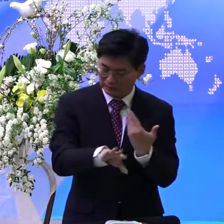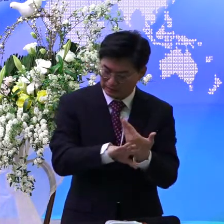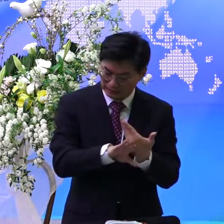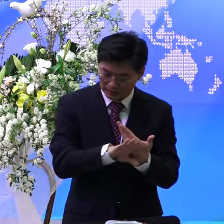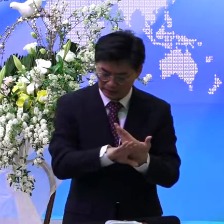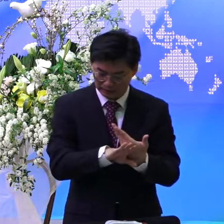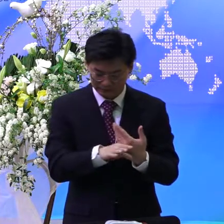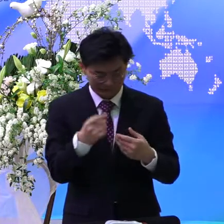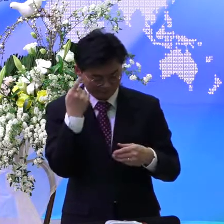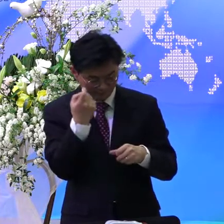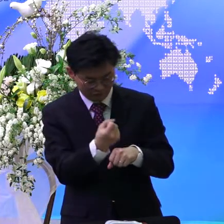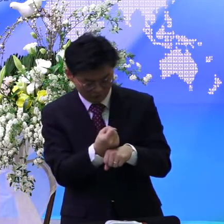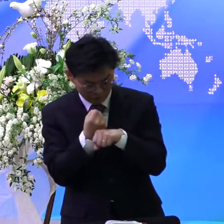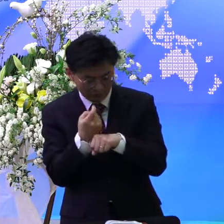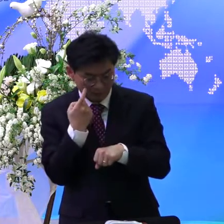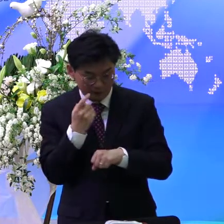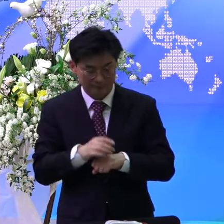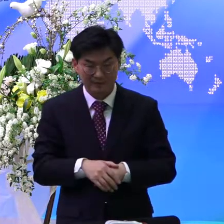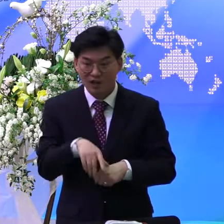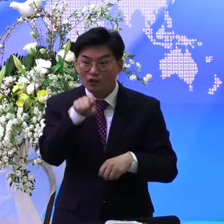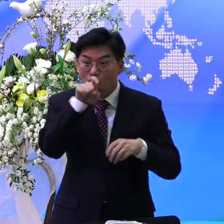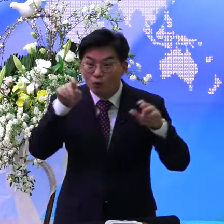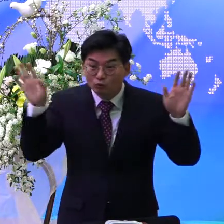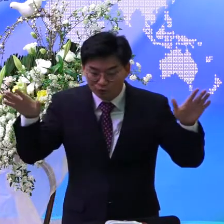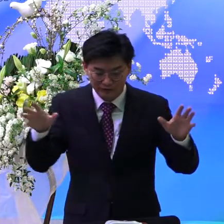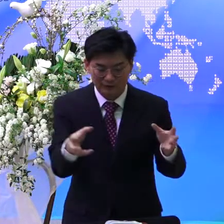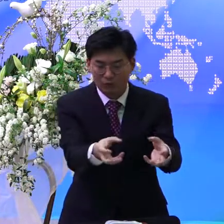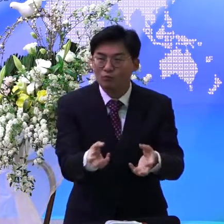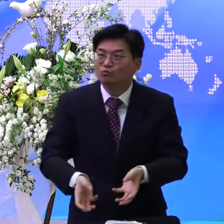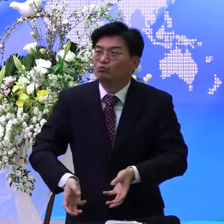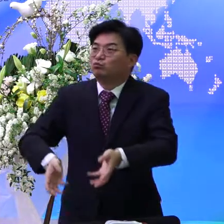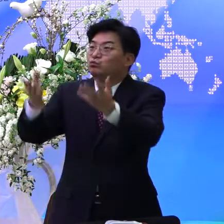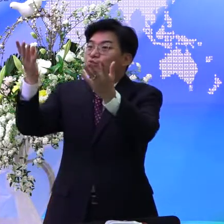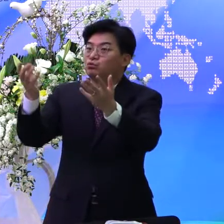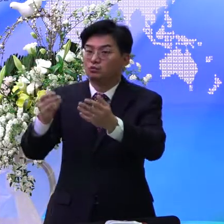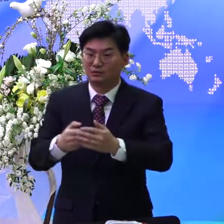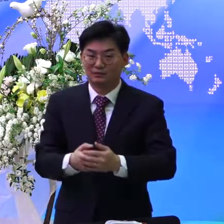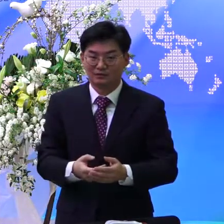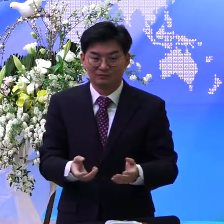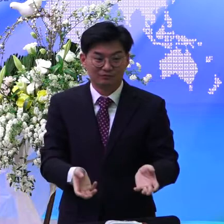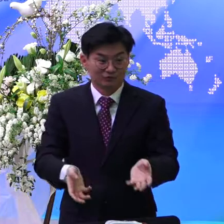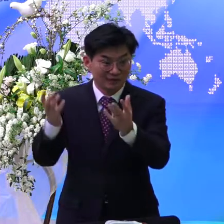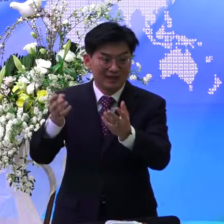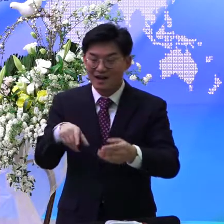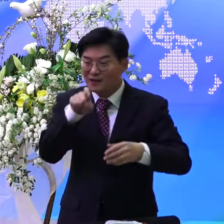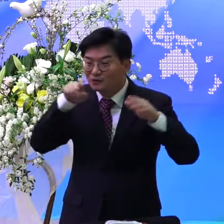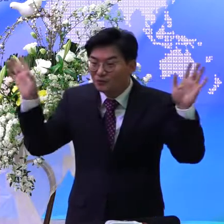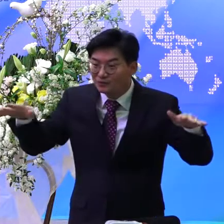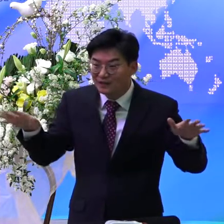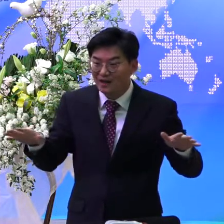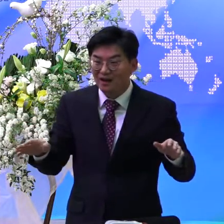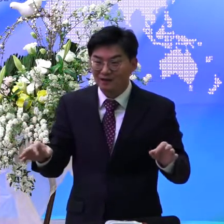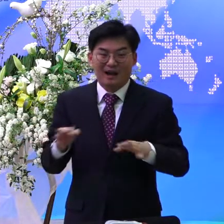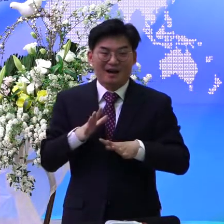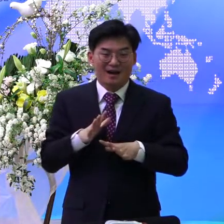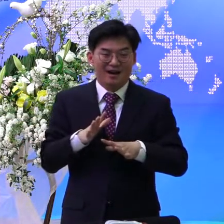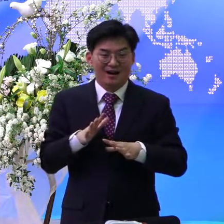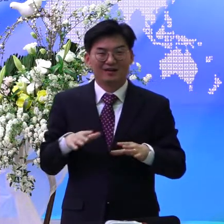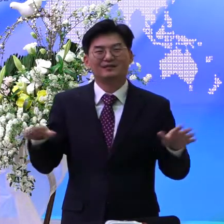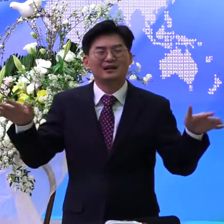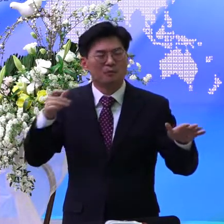그래서 독수리를 들고 공중으로 날렸습니다. 날렸더니 이 독수리 새끼가 깜짝 놀라서 날개를 퍼덕퍼덕 하면서 그만 땅에 추락하고